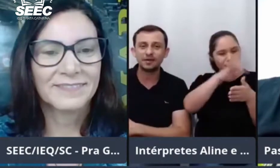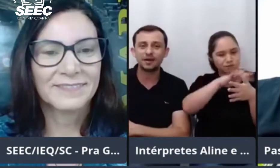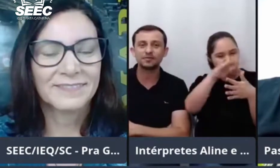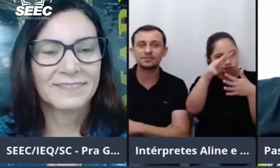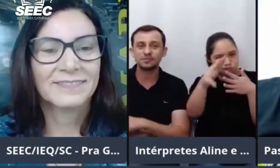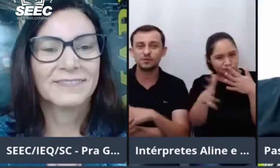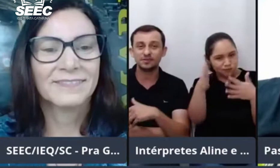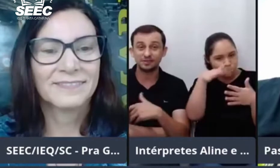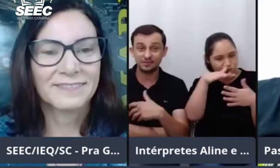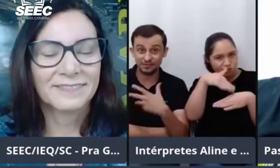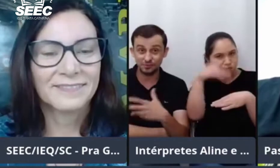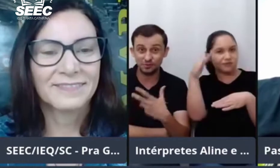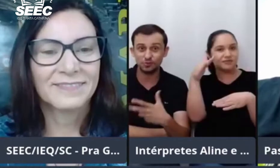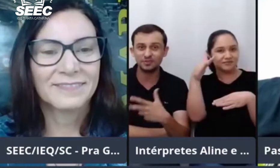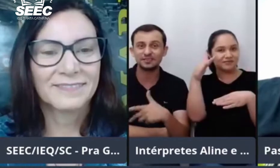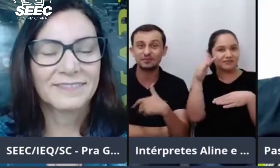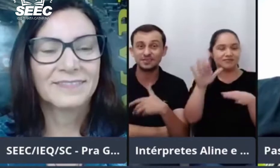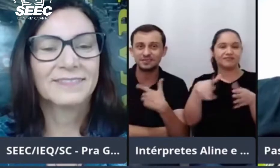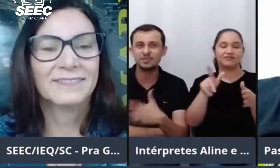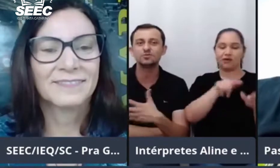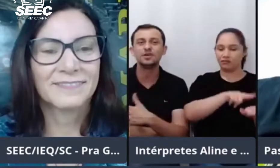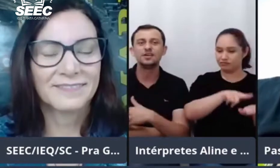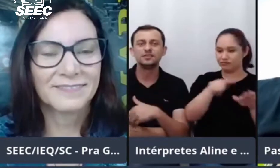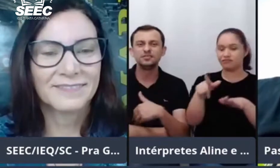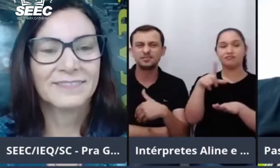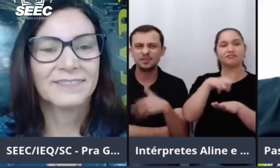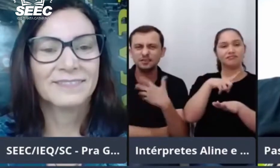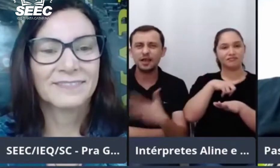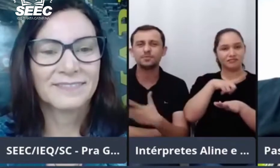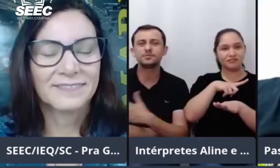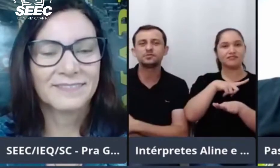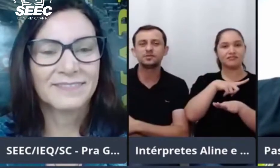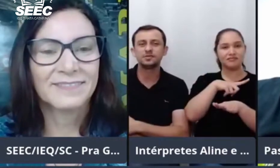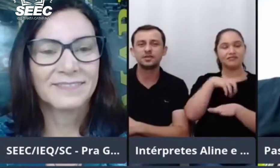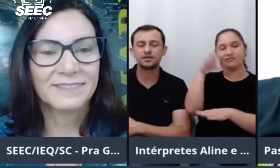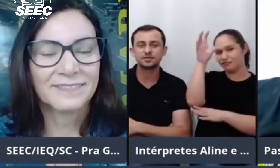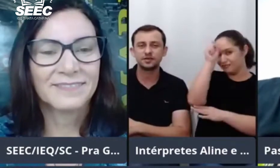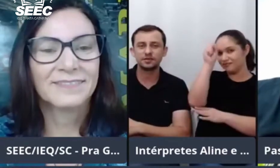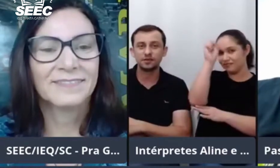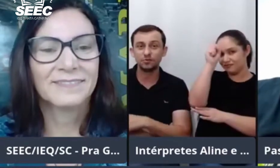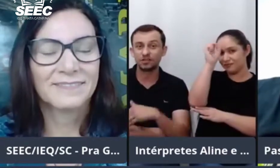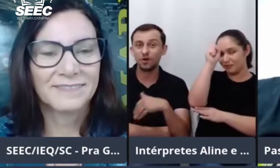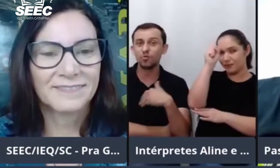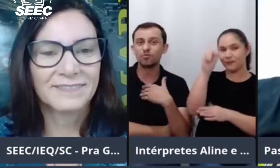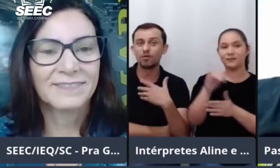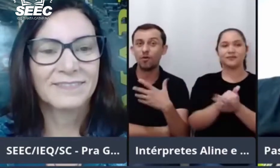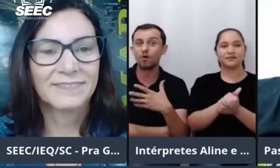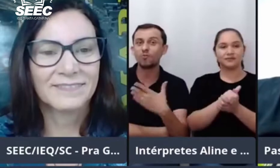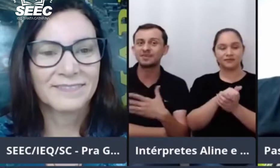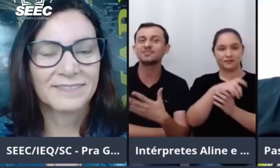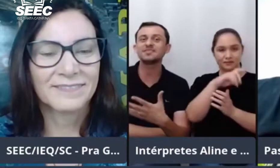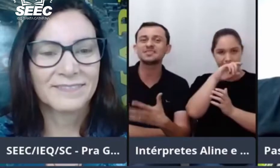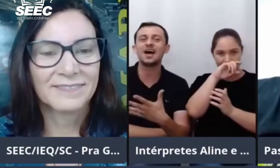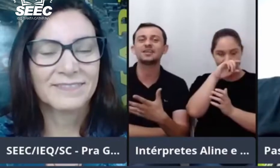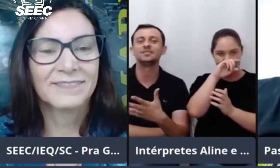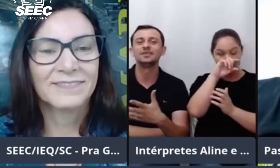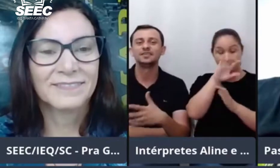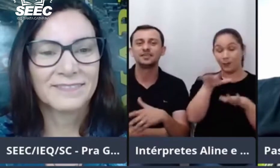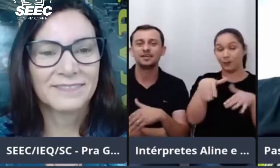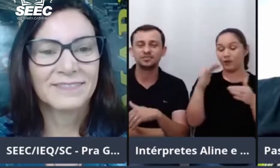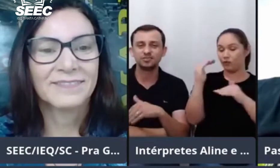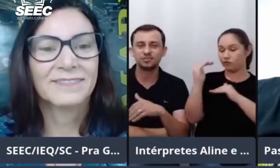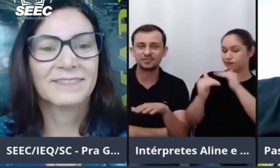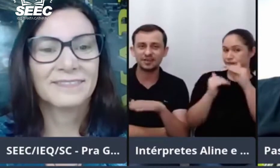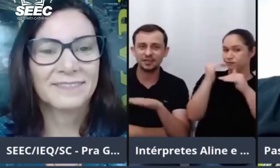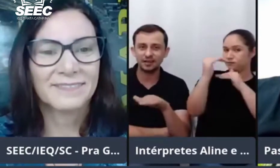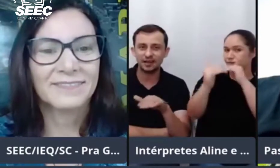acompanhamento semanal dessas pessoas que têm desejo de serem intérpretes em suas igrejas, né? Então, já é algo mais avançado,